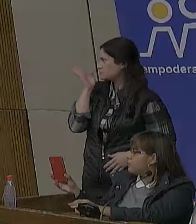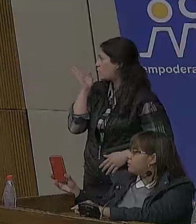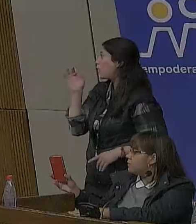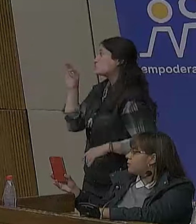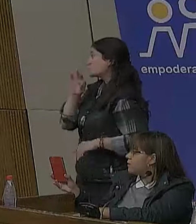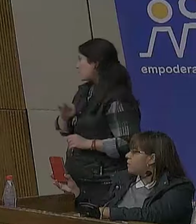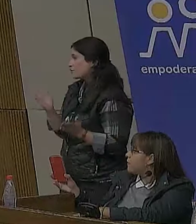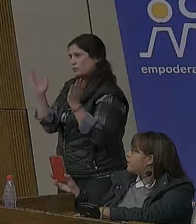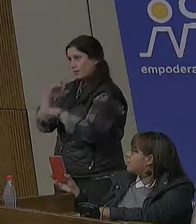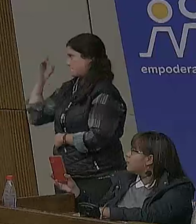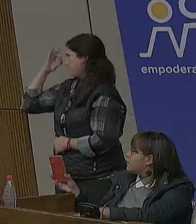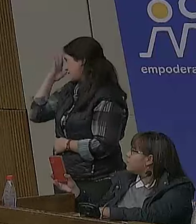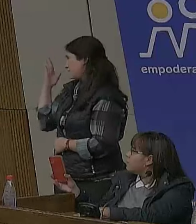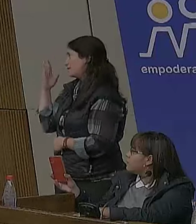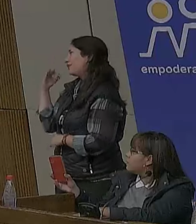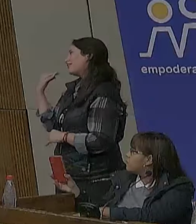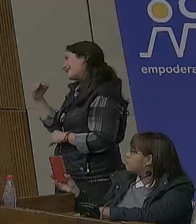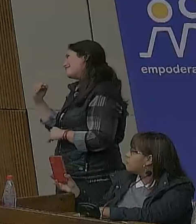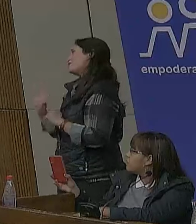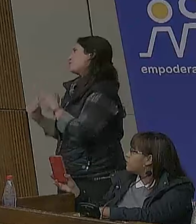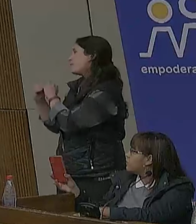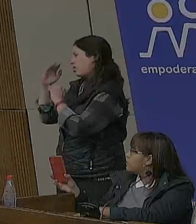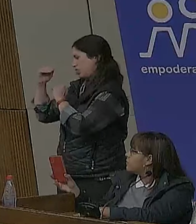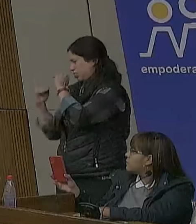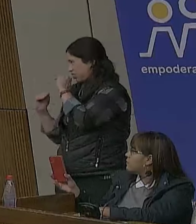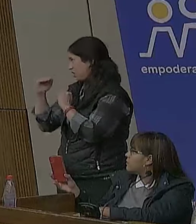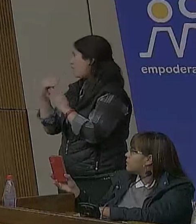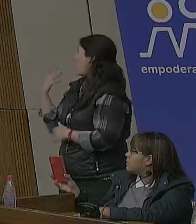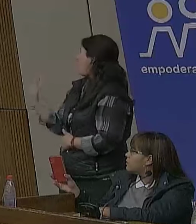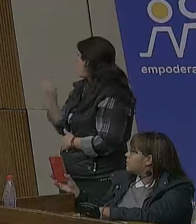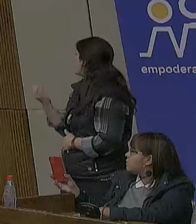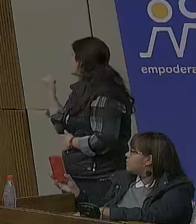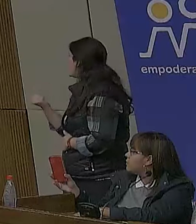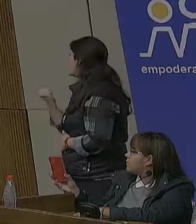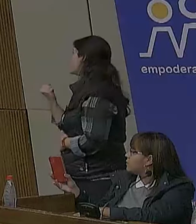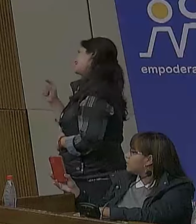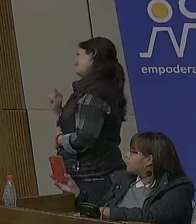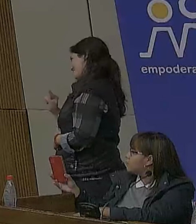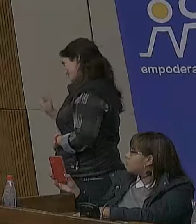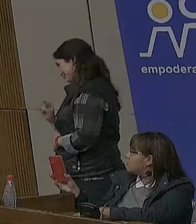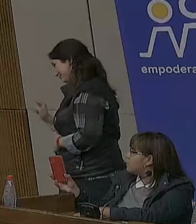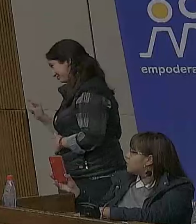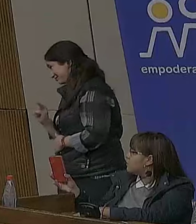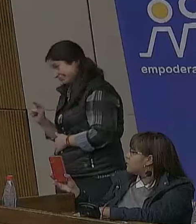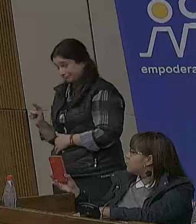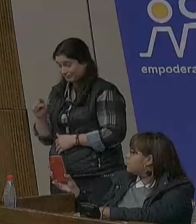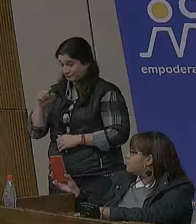sueldo mínimo. También lo que dijo el compañero, el tema profesional. Tiene que ser todo con igualdad, dice. Porque hay mucho que abusar de eso. A la